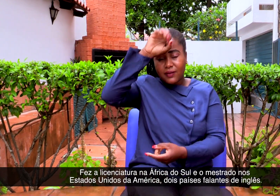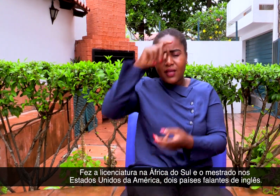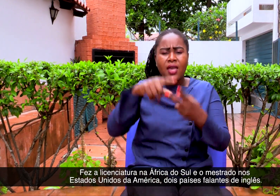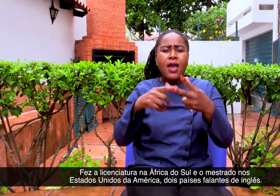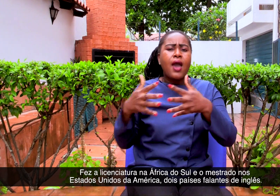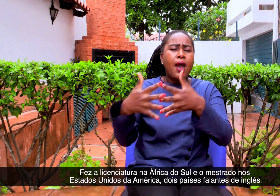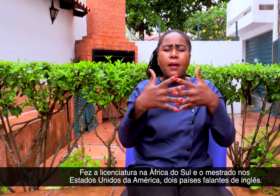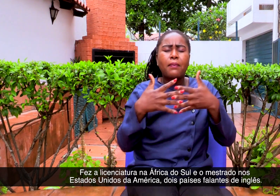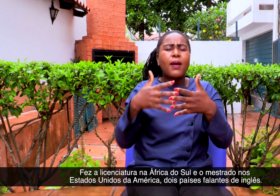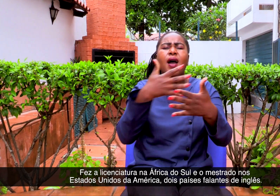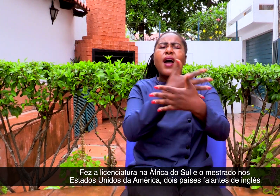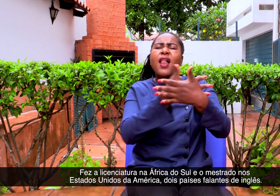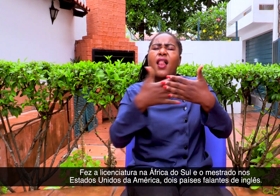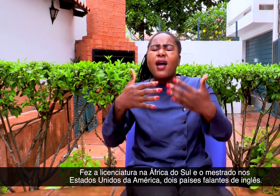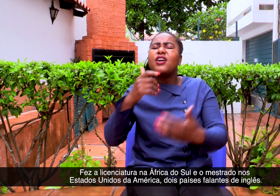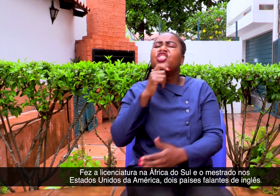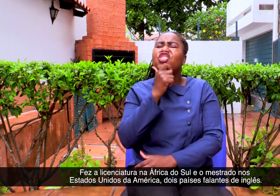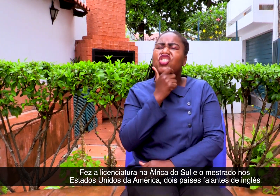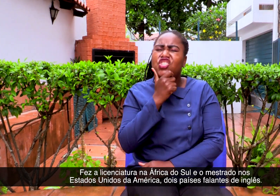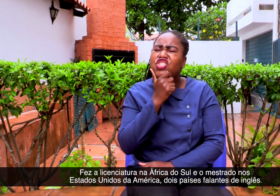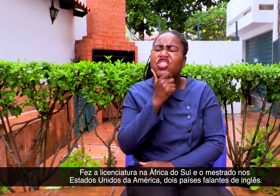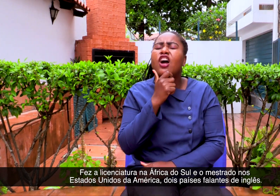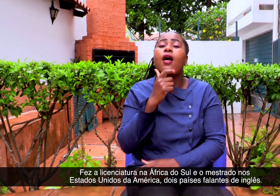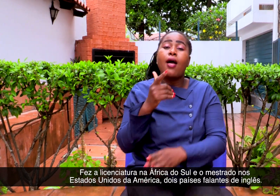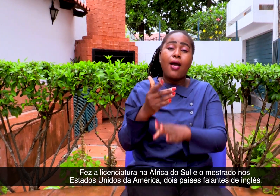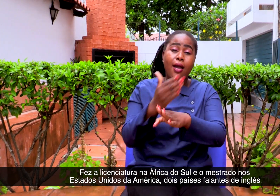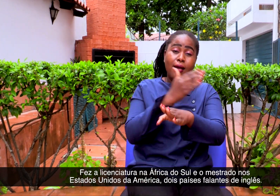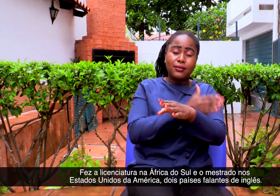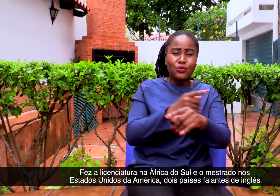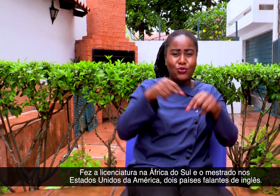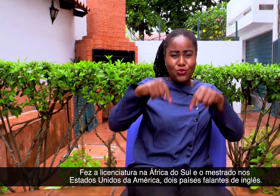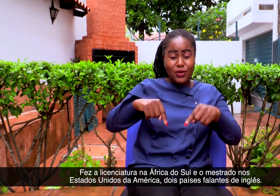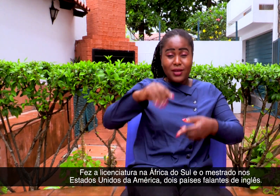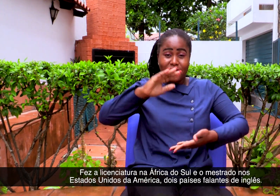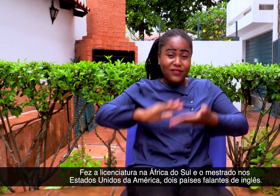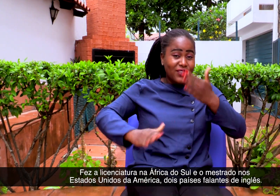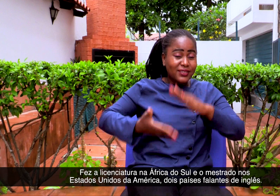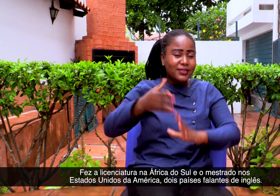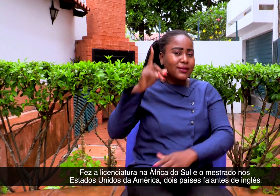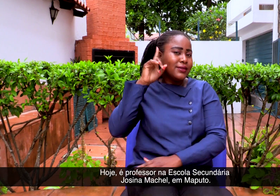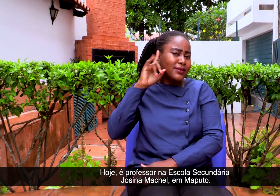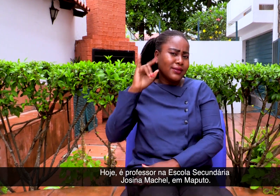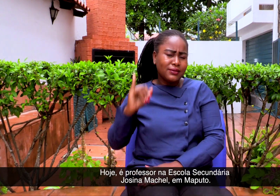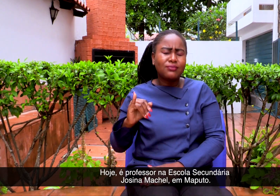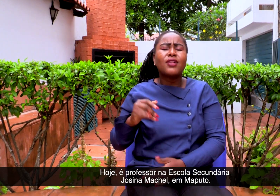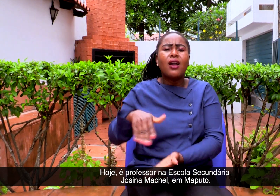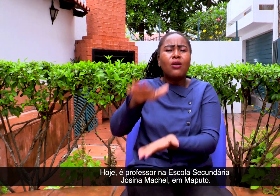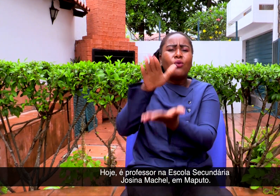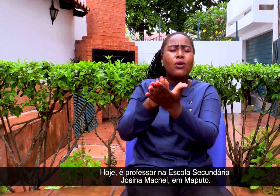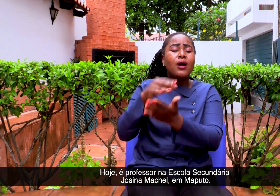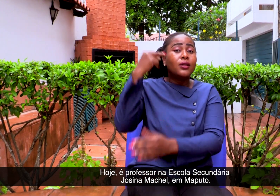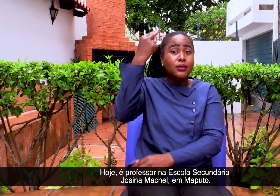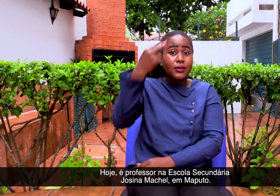África do Sul e o mestrado nos Estados Unidos da América, 2 países falantes de inglês. Hoje